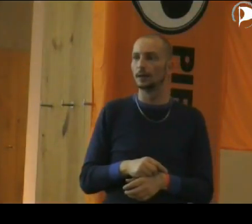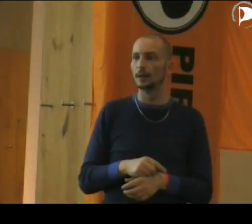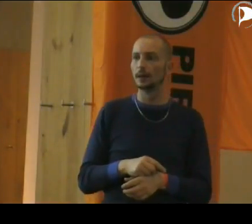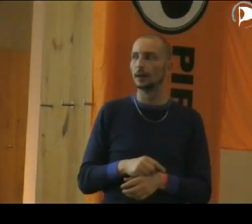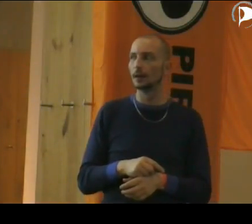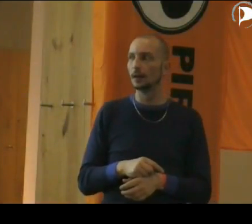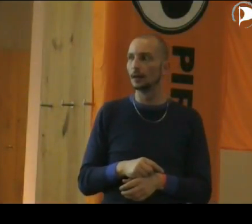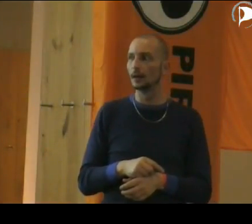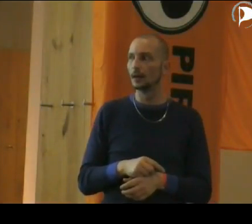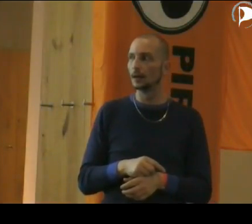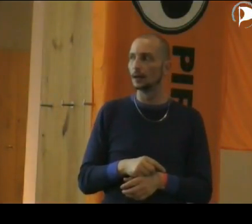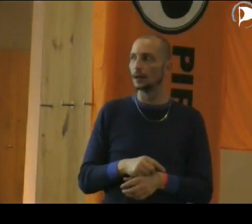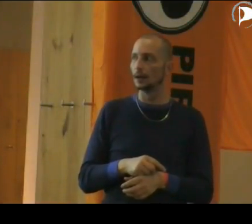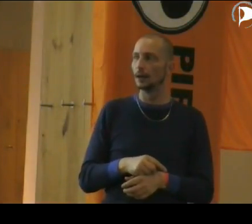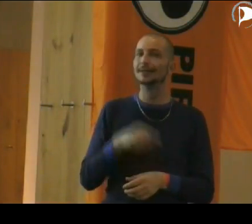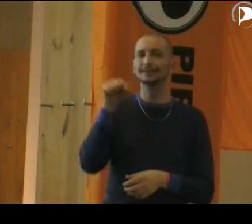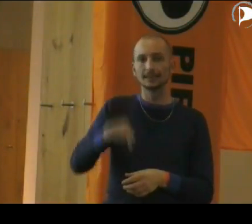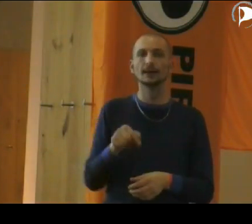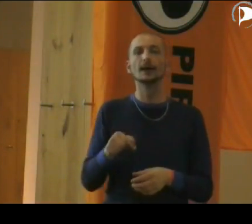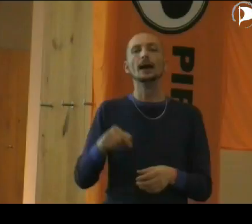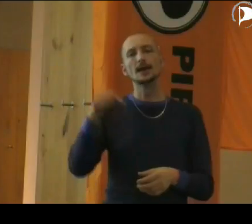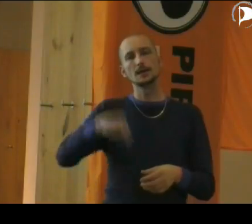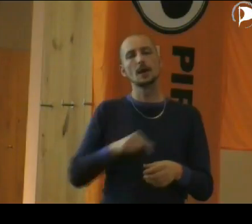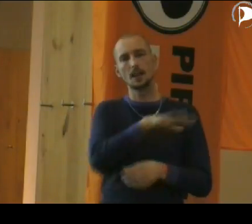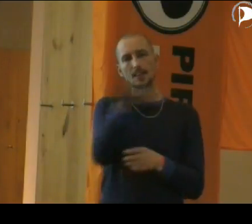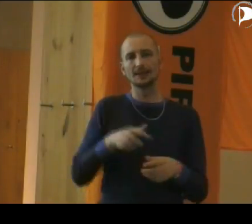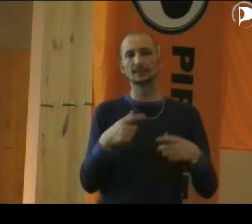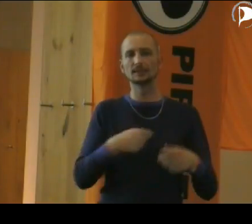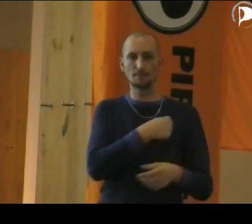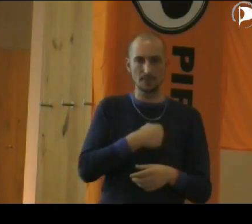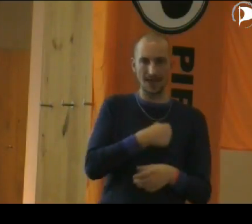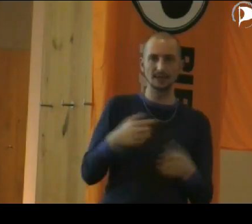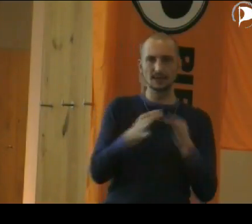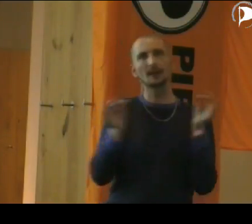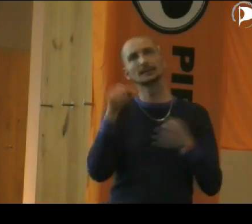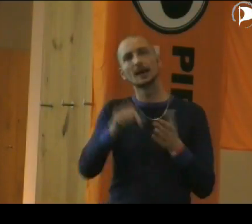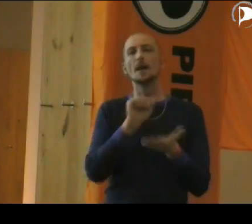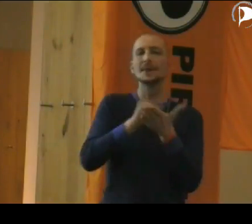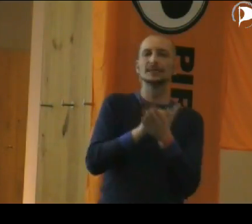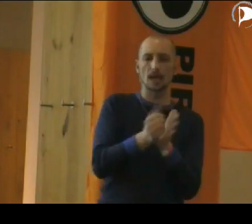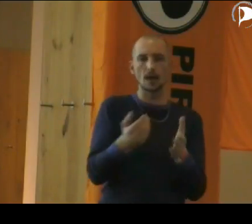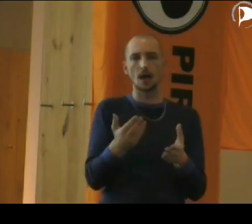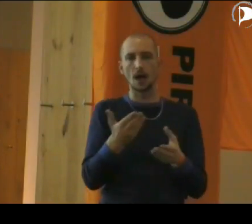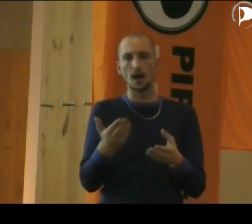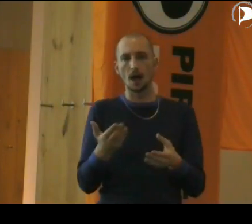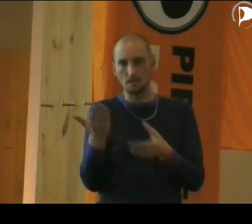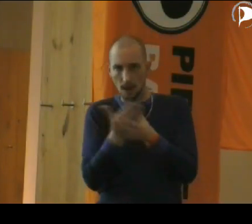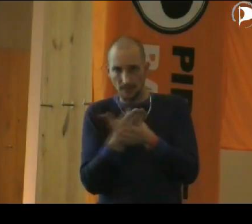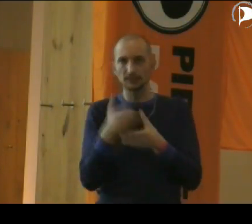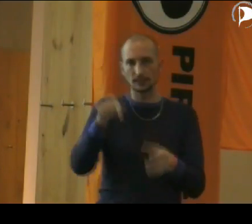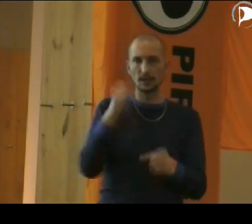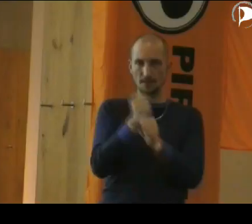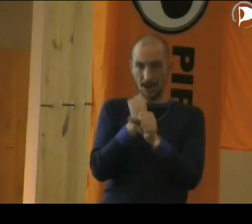frankfurts ist neugier landesparteitag auf die presse mache gemacht für den